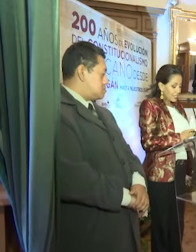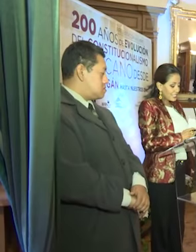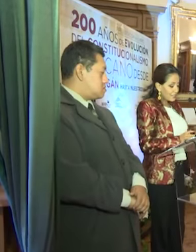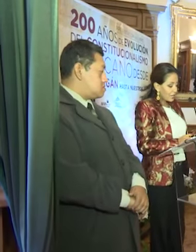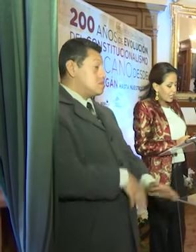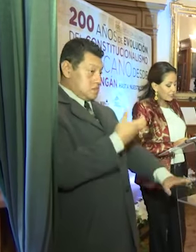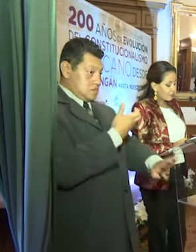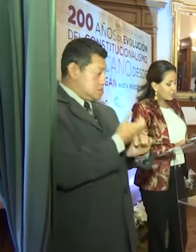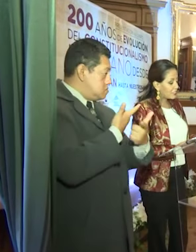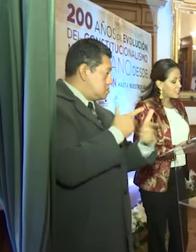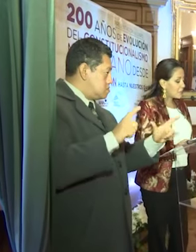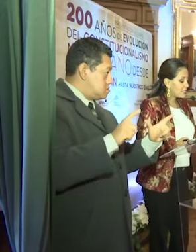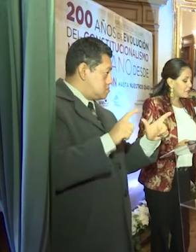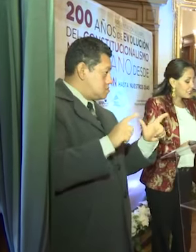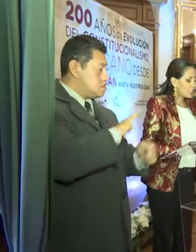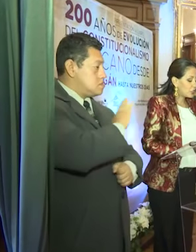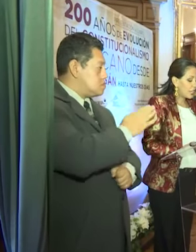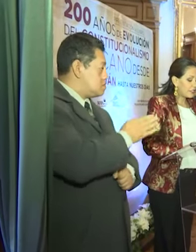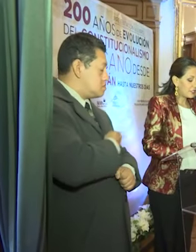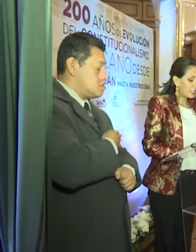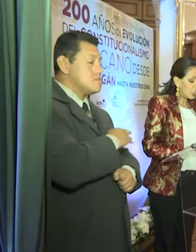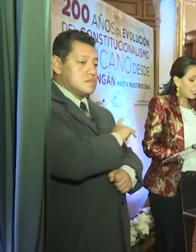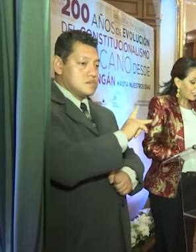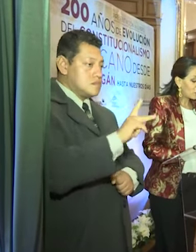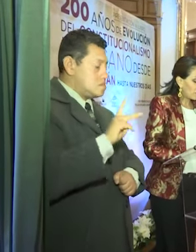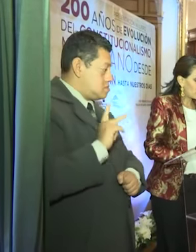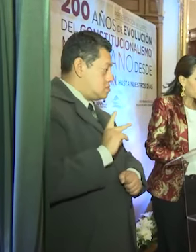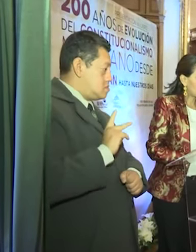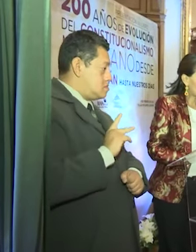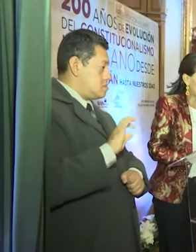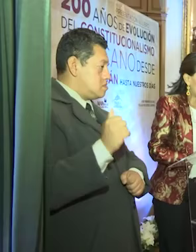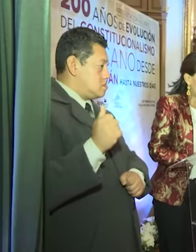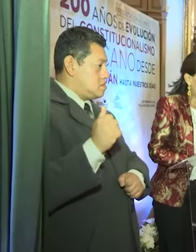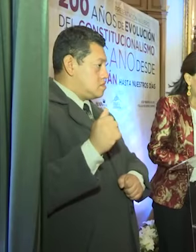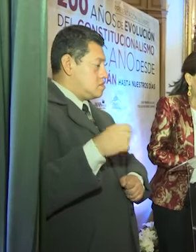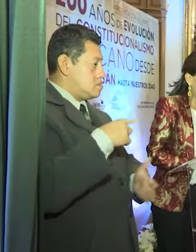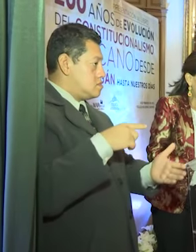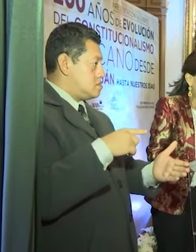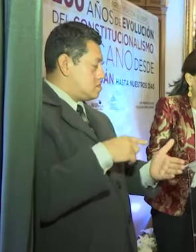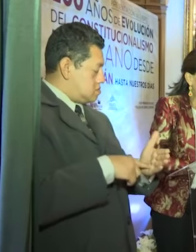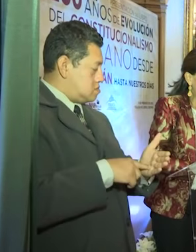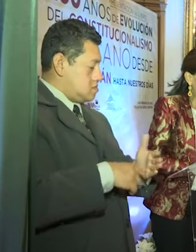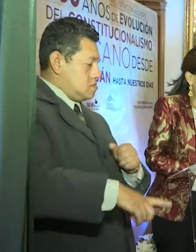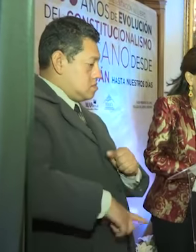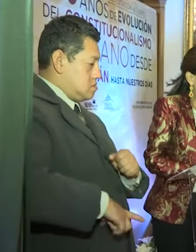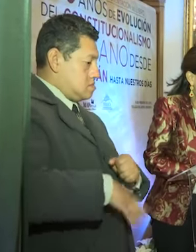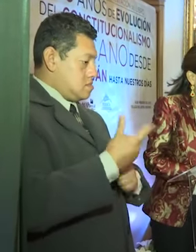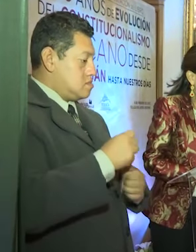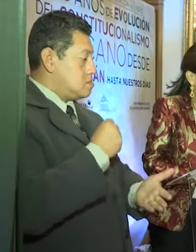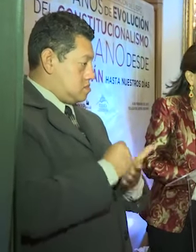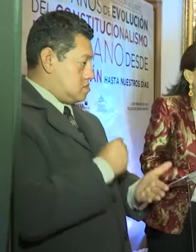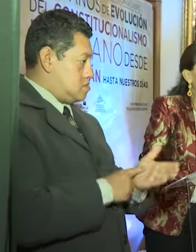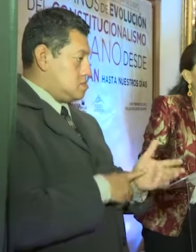La América es libre e independiente de España y de otra y de toda otra nación, gobierno, monarquía, y que así se